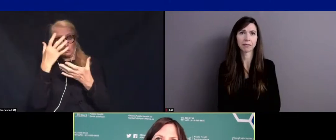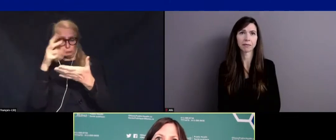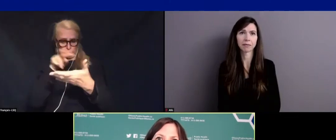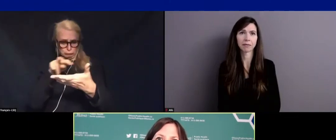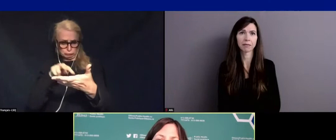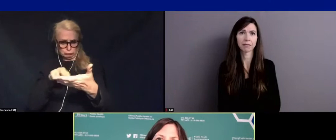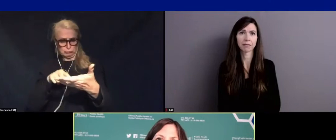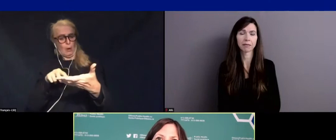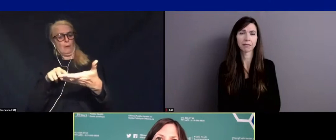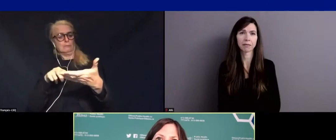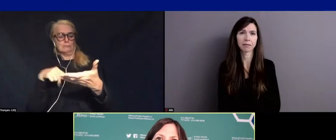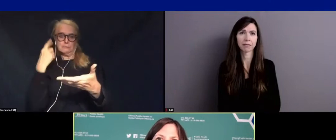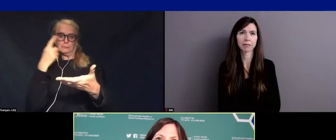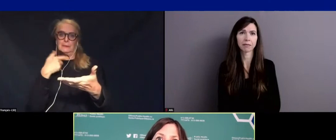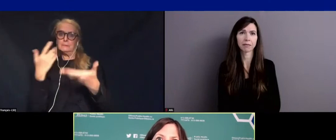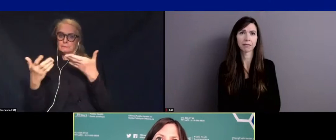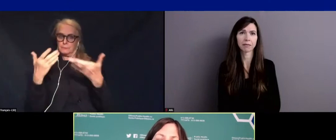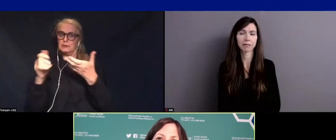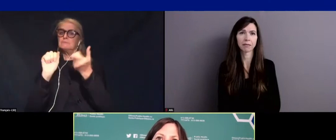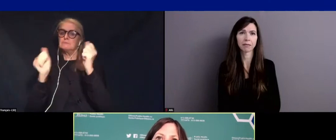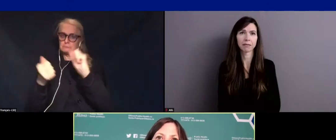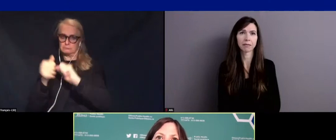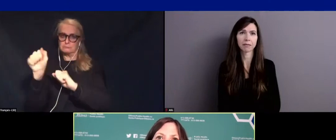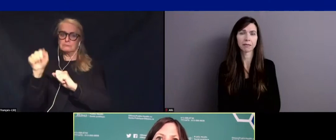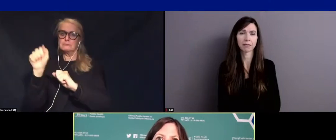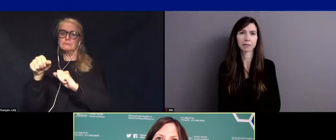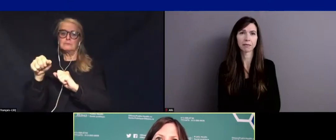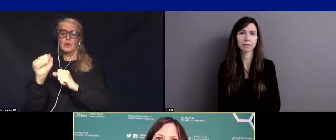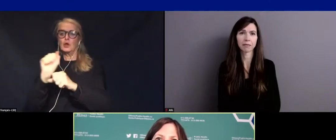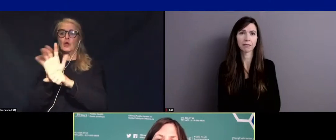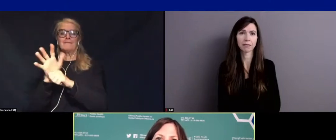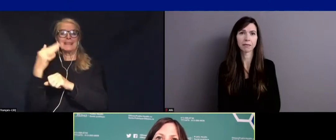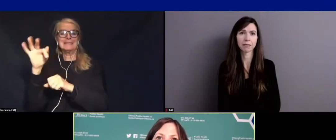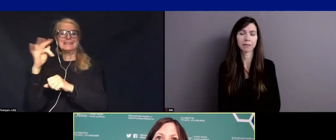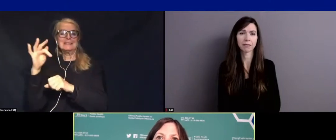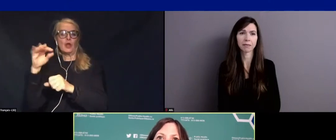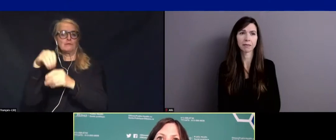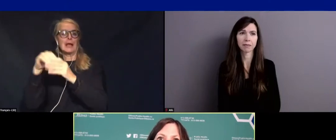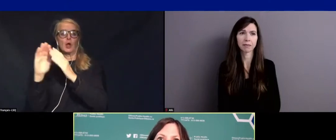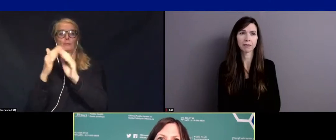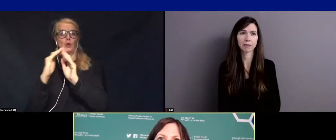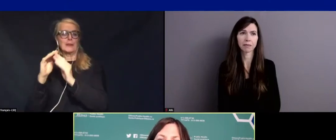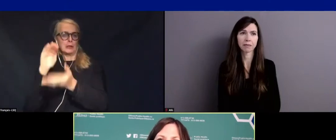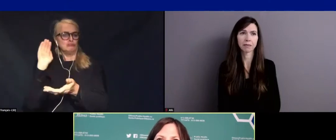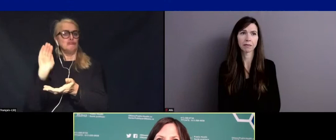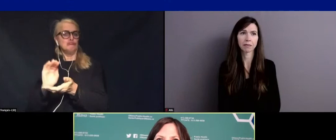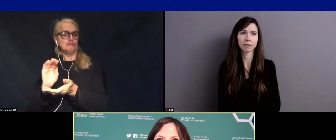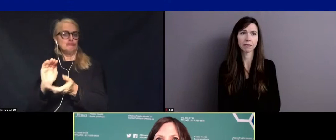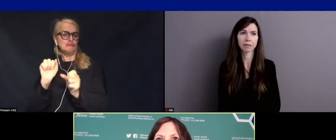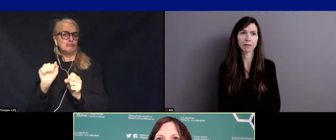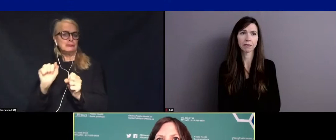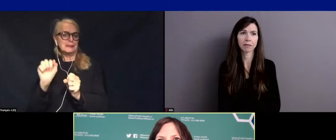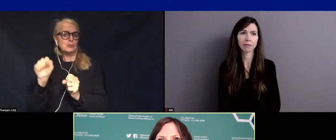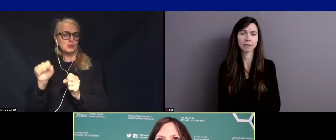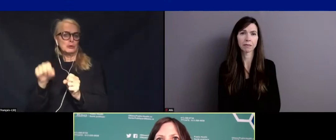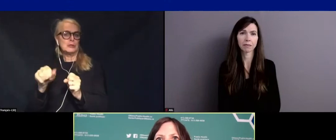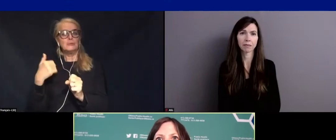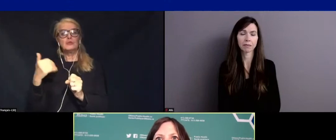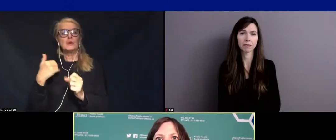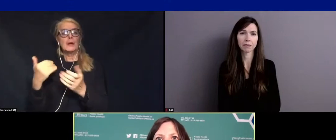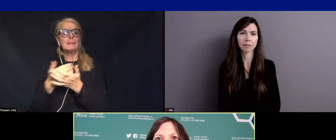un changement dans le niveau de COVID-19 dans notre communauté parce que le pourcentage